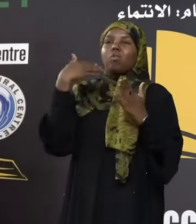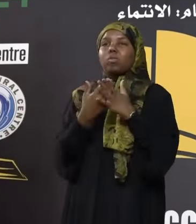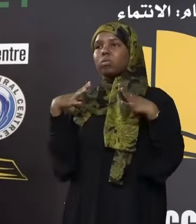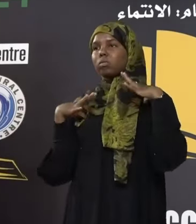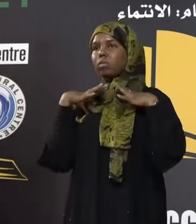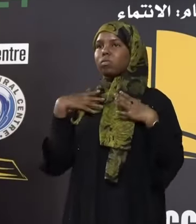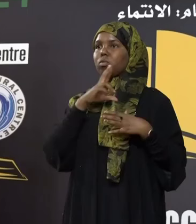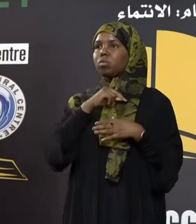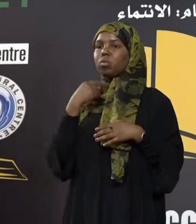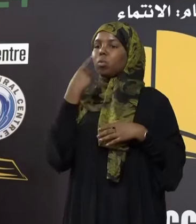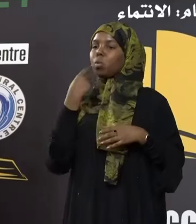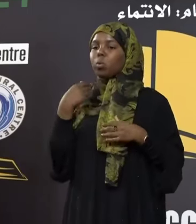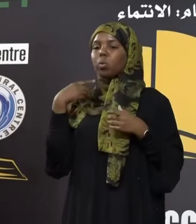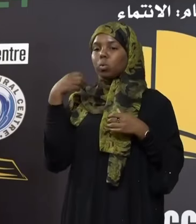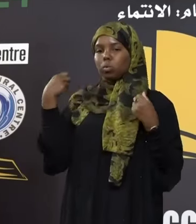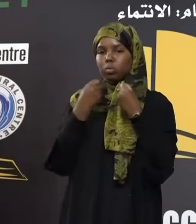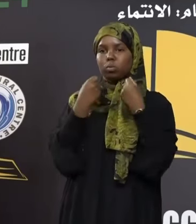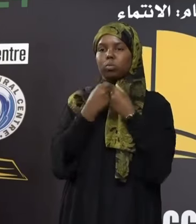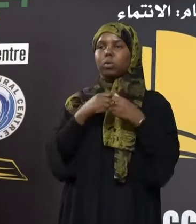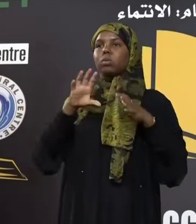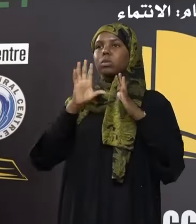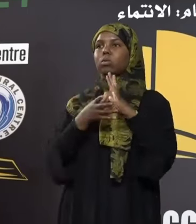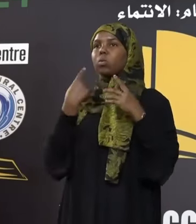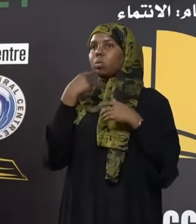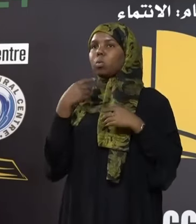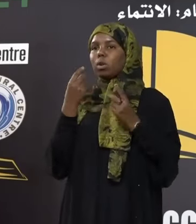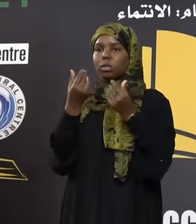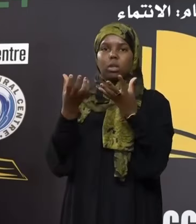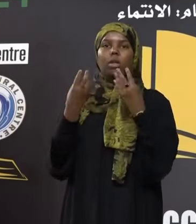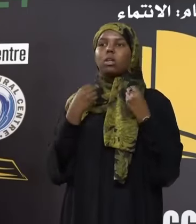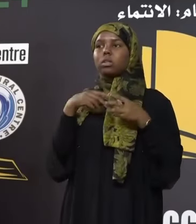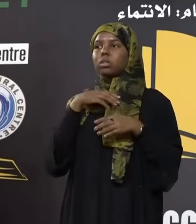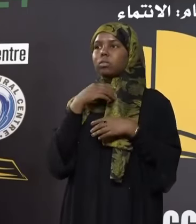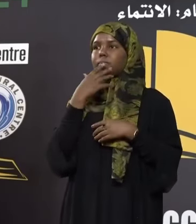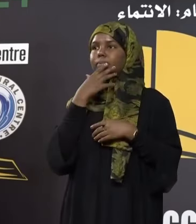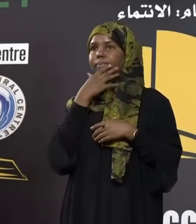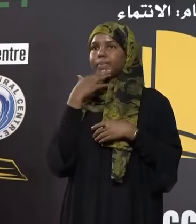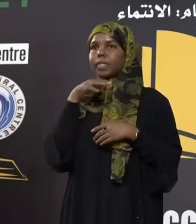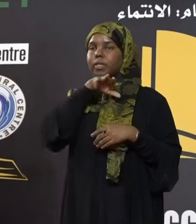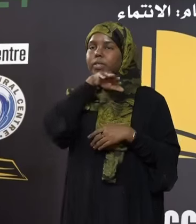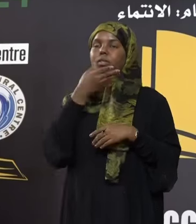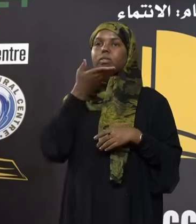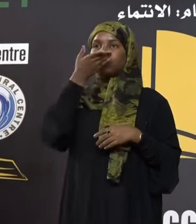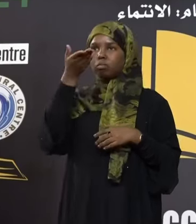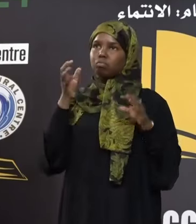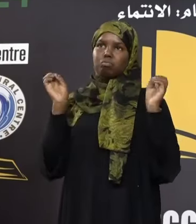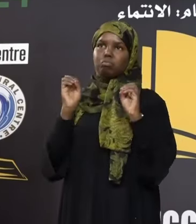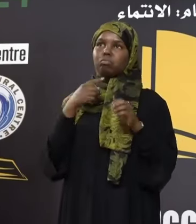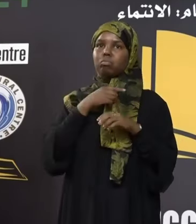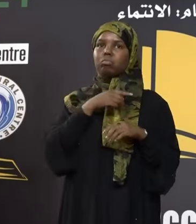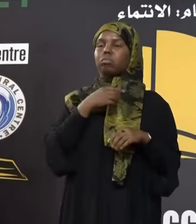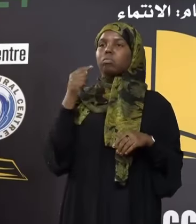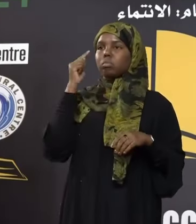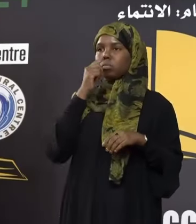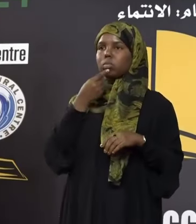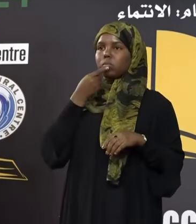waxay idhaahdeen yaanna laayay yaanu samagta ka qaadanaynaa salaadiintiina jawaab uma hayso anaa